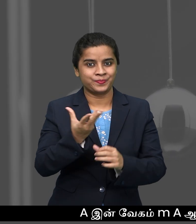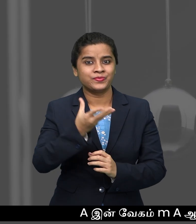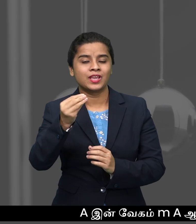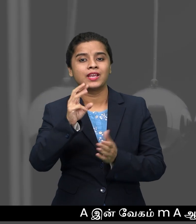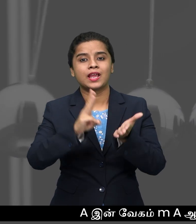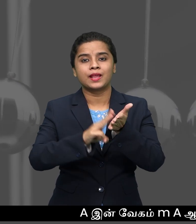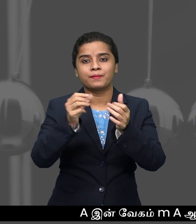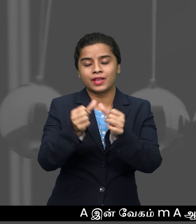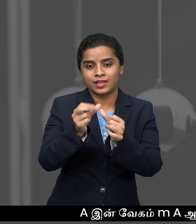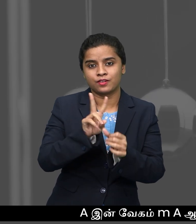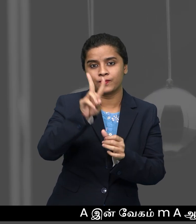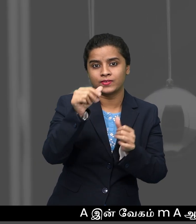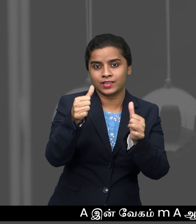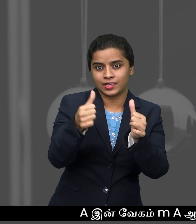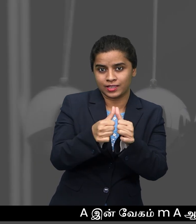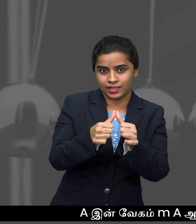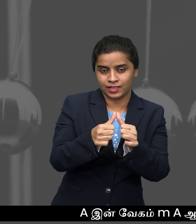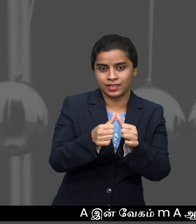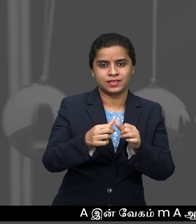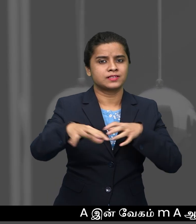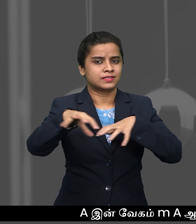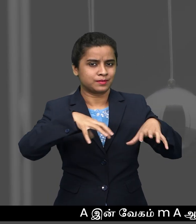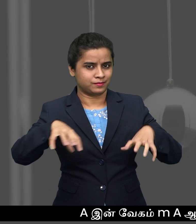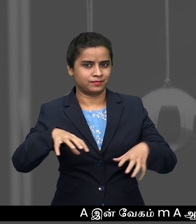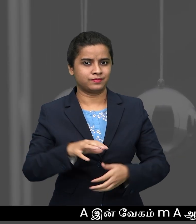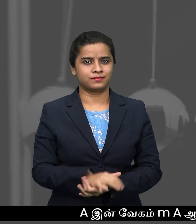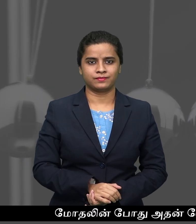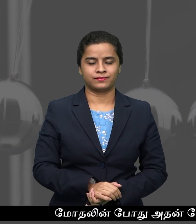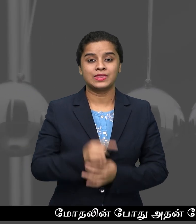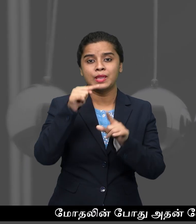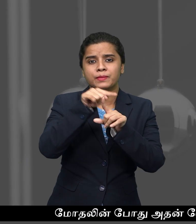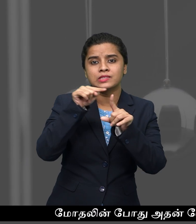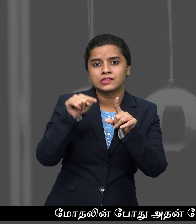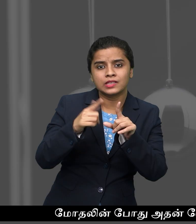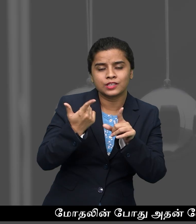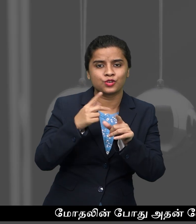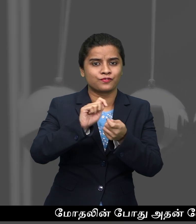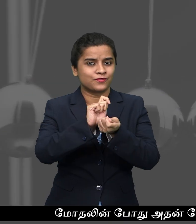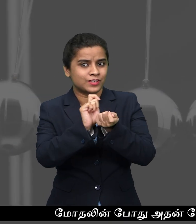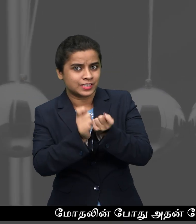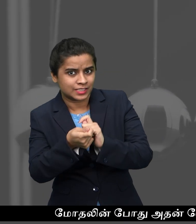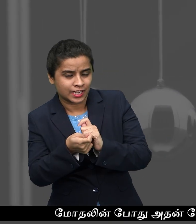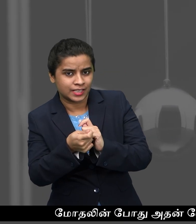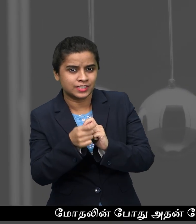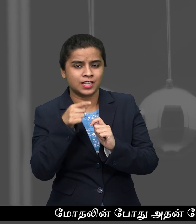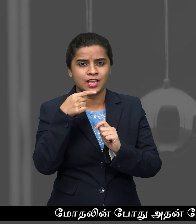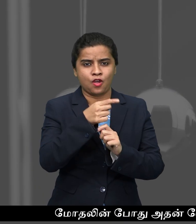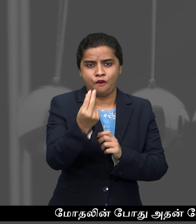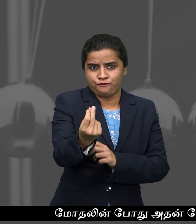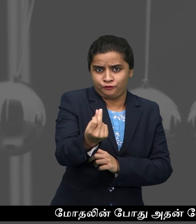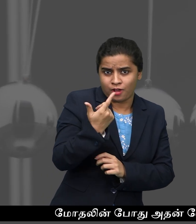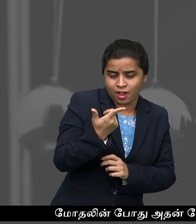கீழ் இலக்க a v கீழ் இலக்க a முறையே. மோதலின் போது அதன் வேகத்தின்